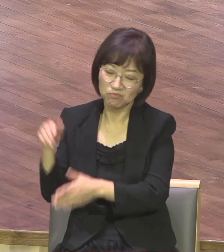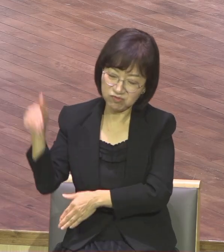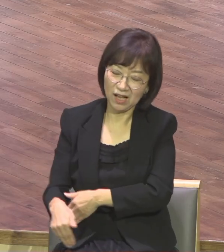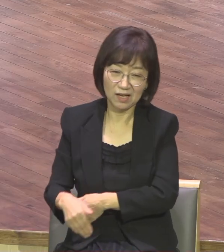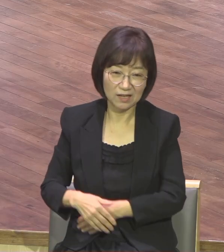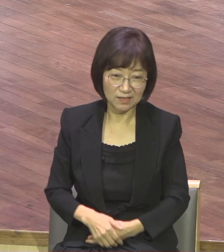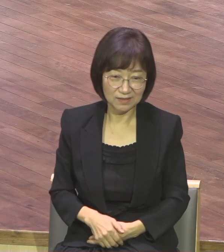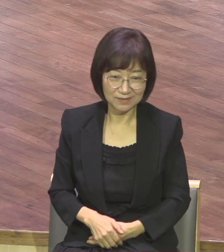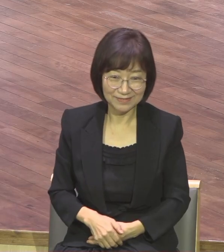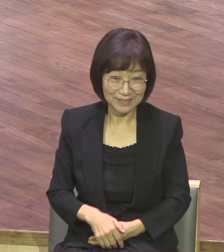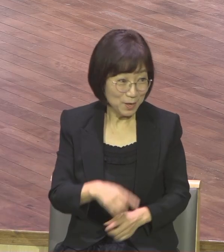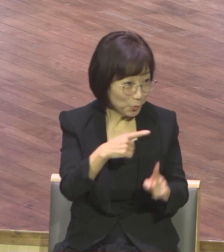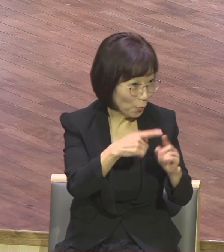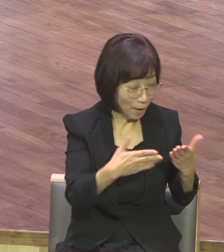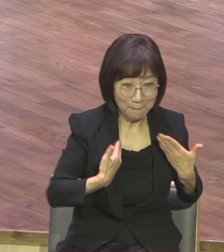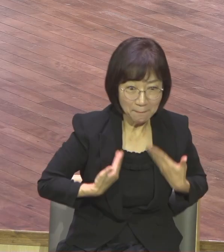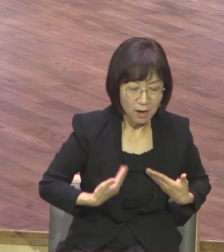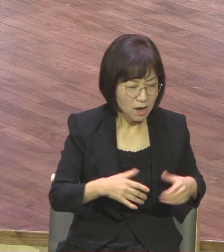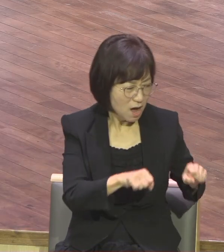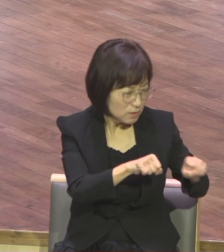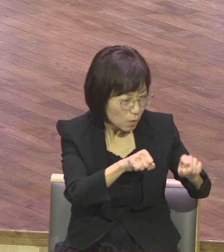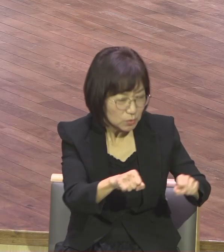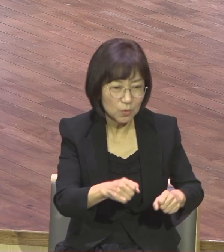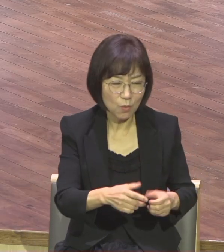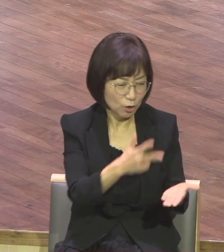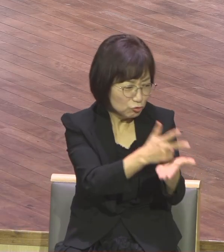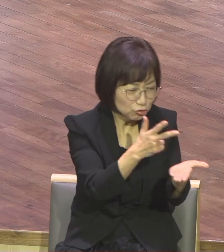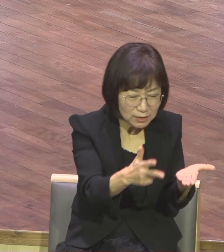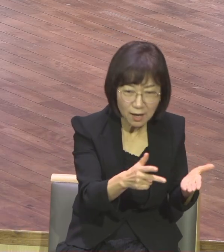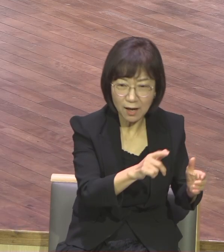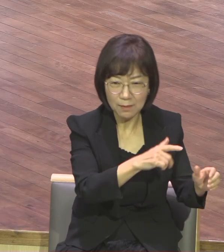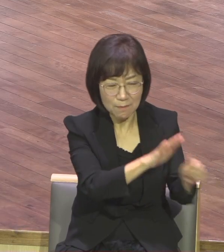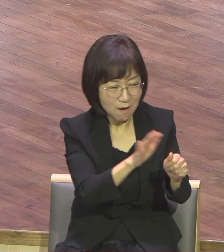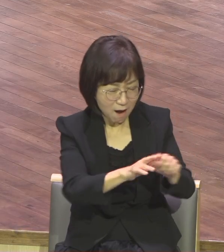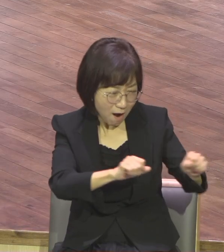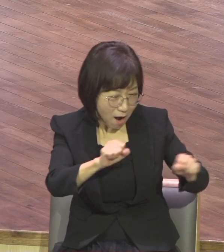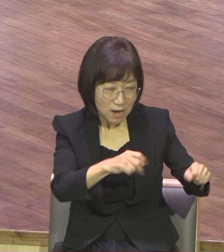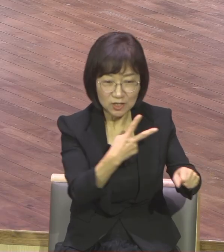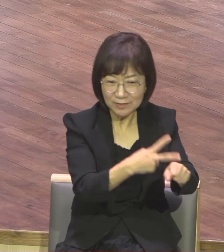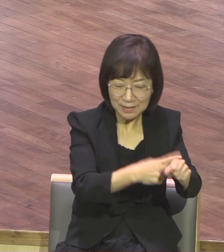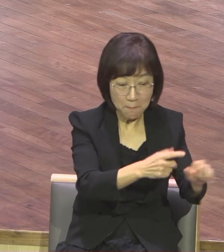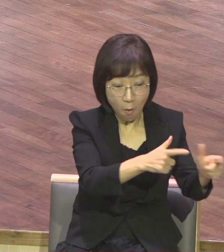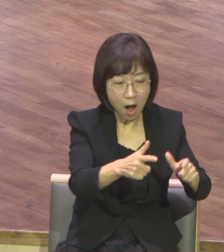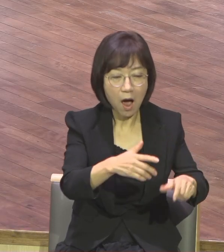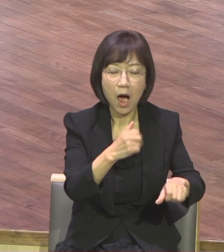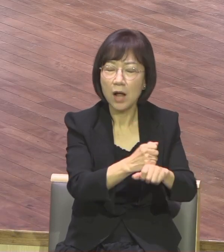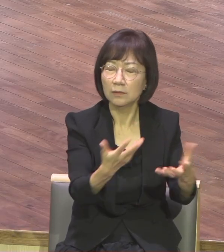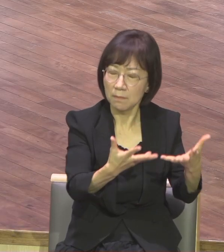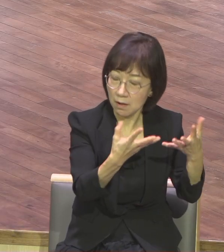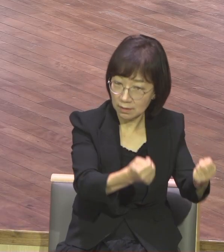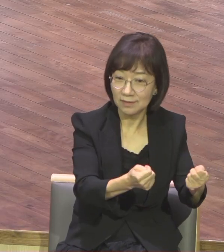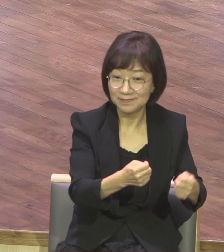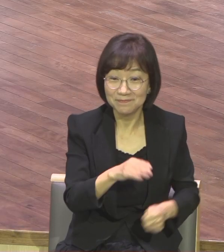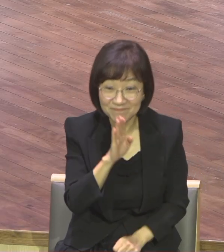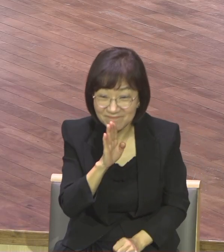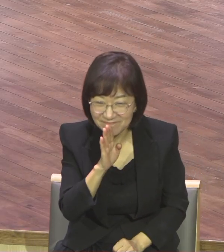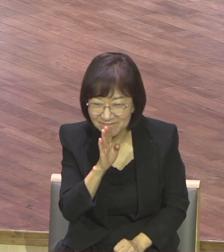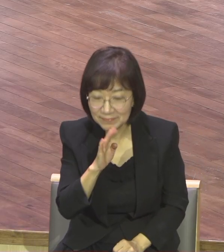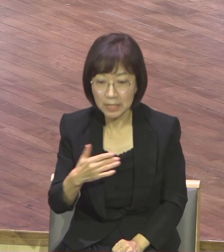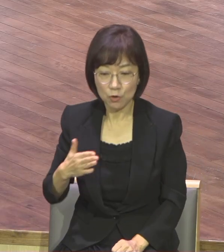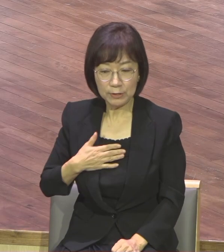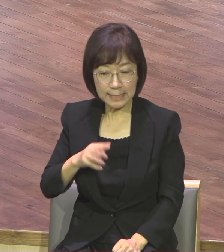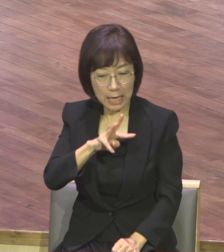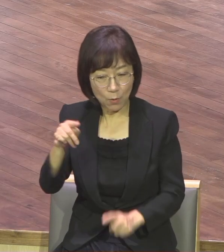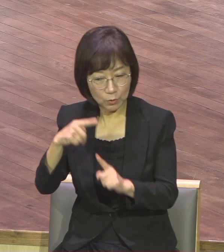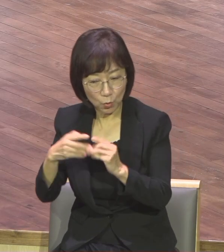많아요. 청소부터 주사부터 뭐 할 때 엄청 많아요. 교사로부터 시작해서. 어떻습니까? 영혼교회가